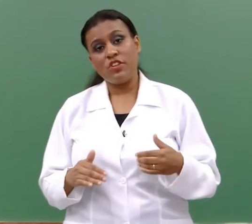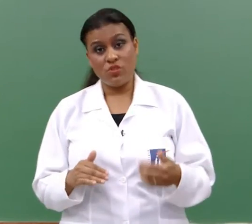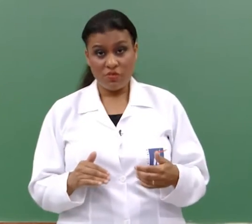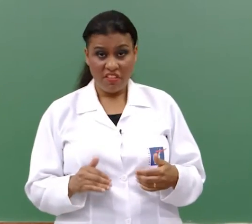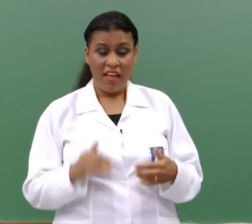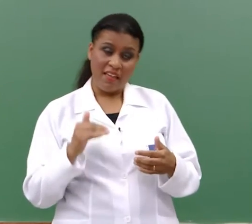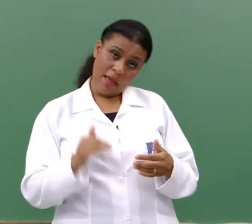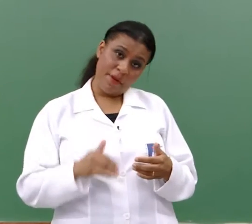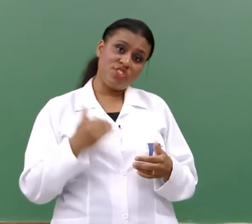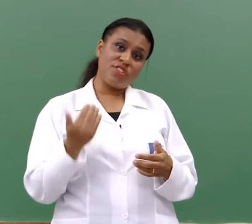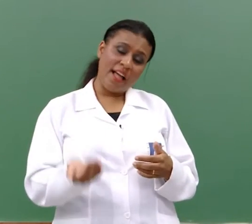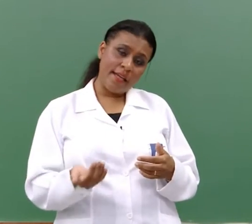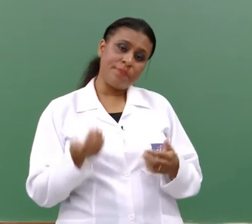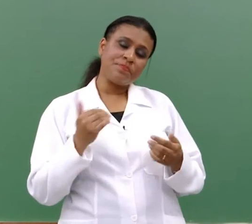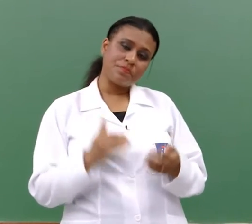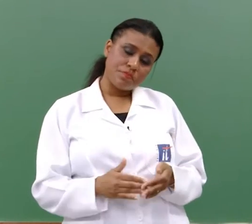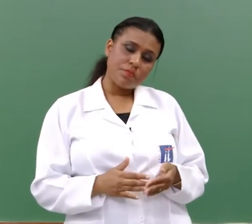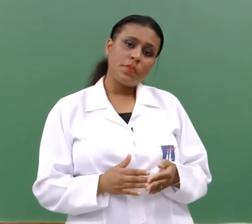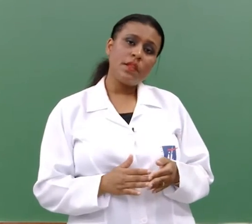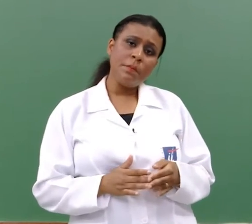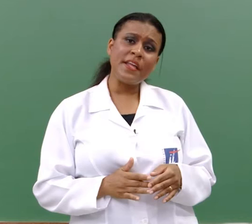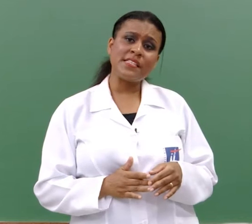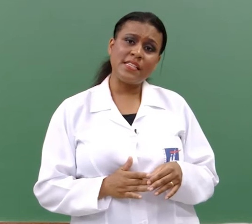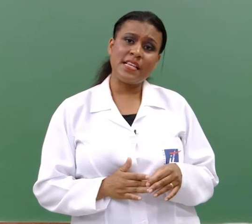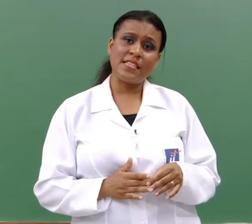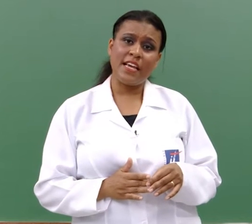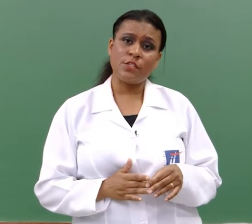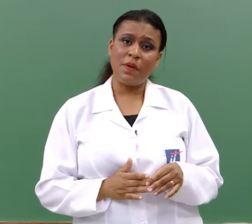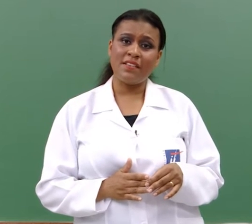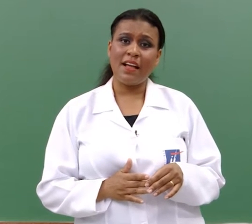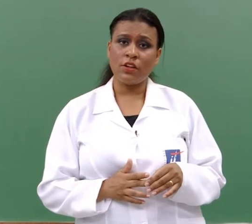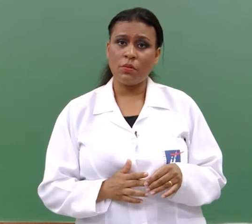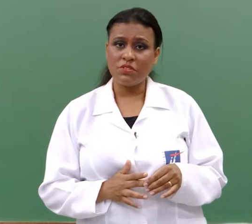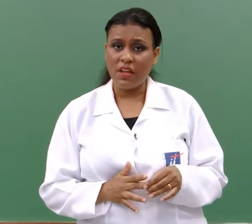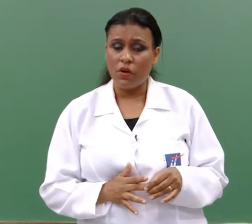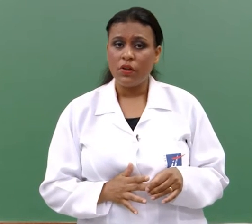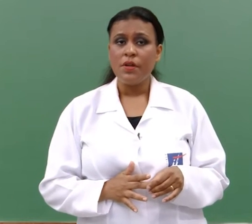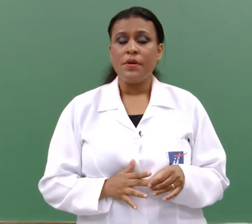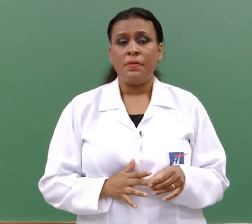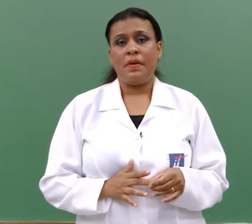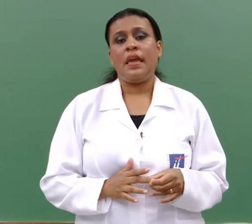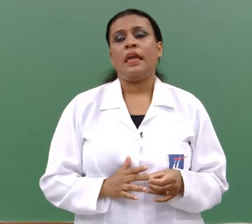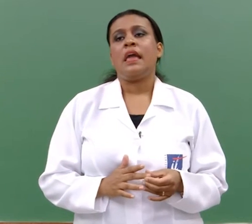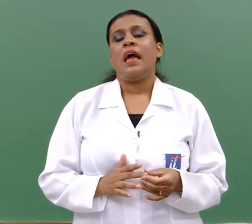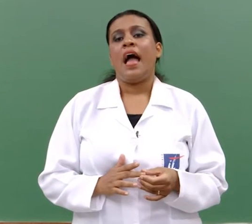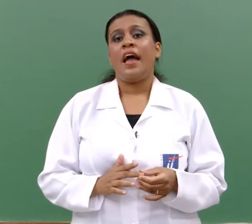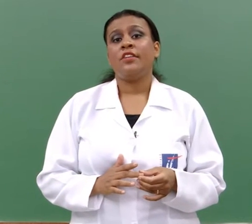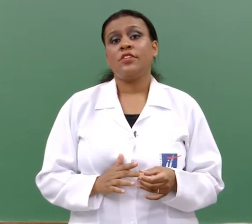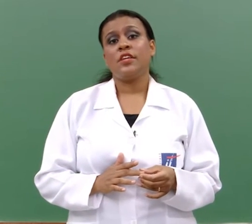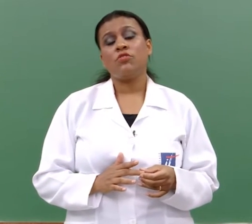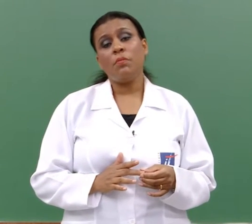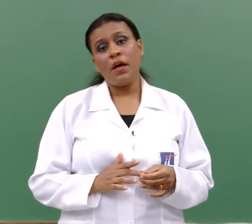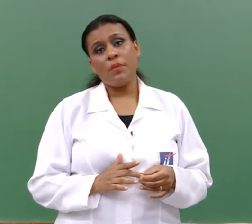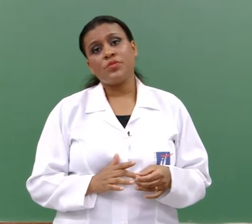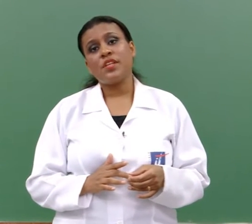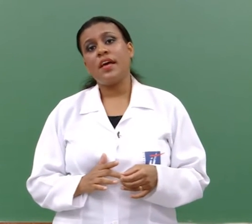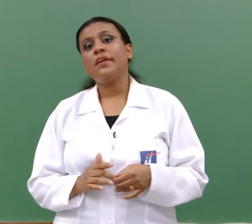o tem e a partir daí precisa ser respeitada como tal. Bem, aí nós retomamos, né?